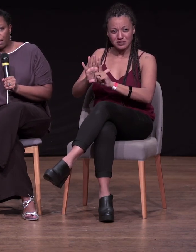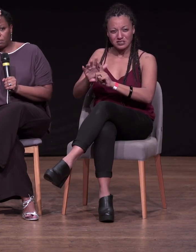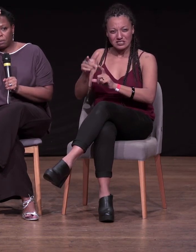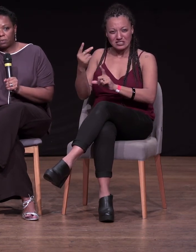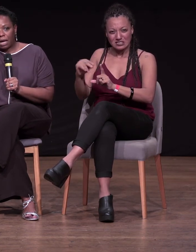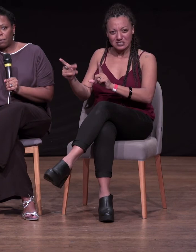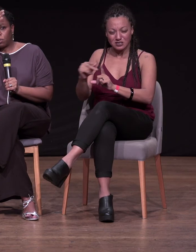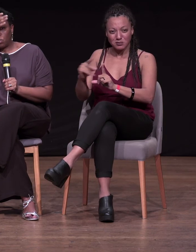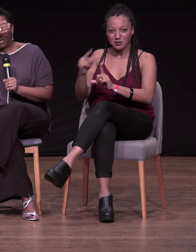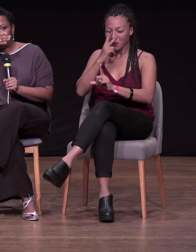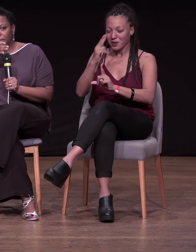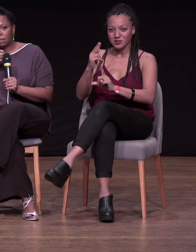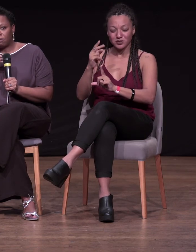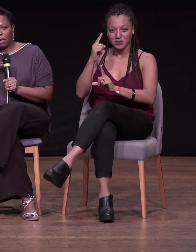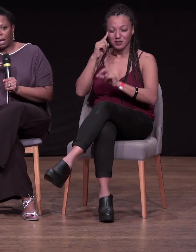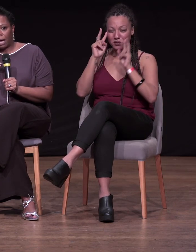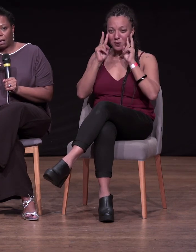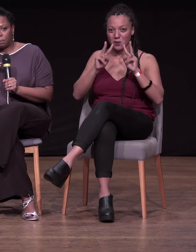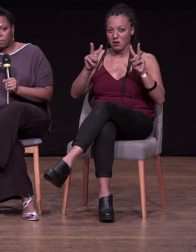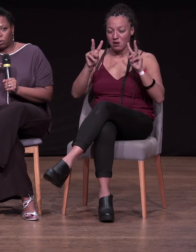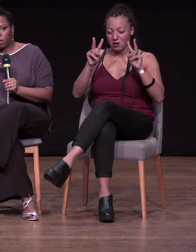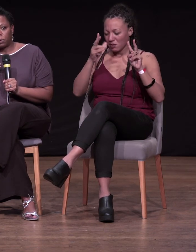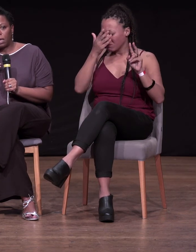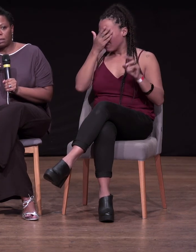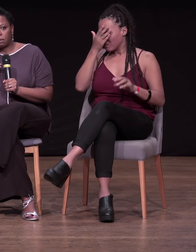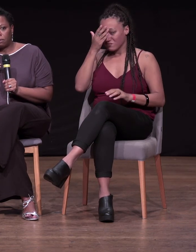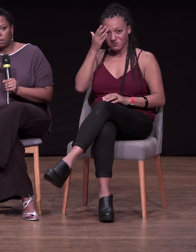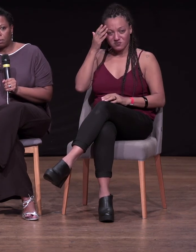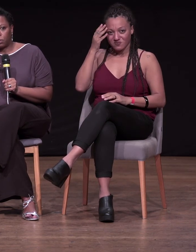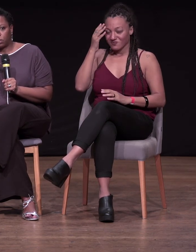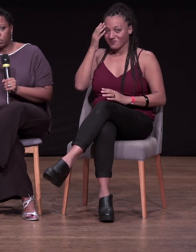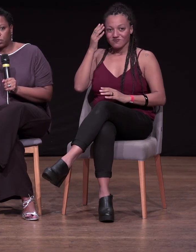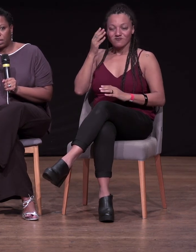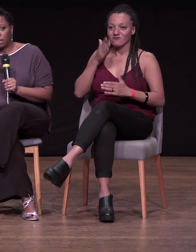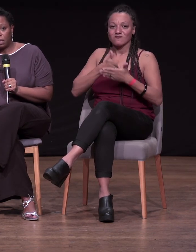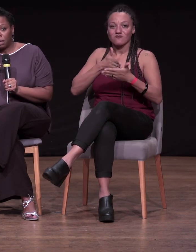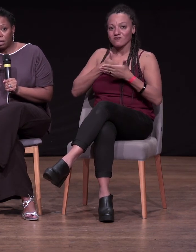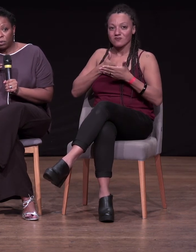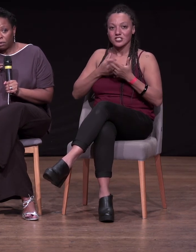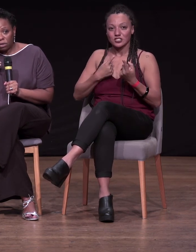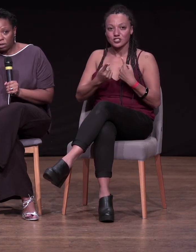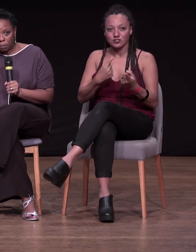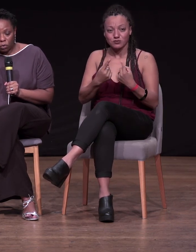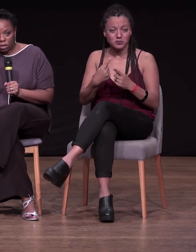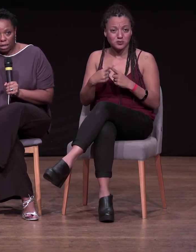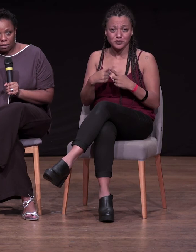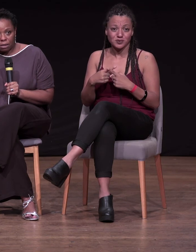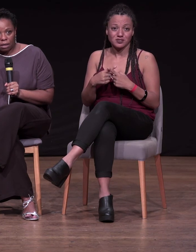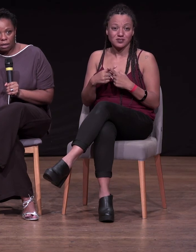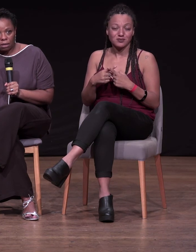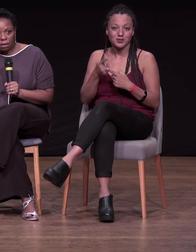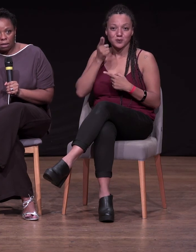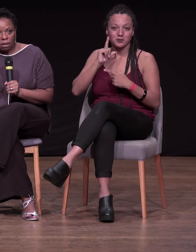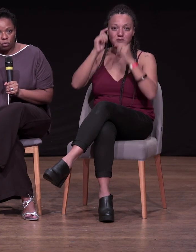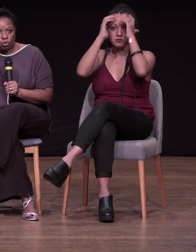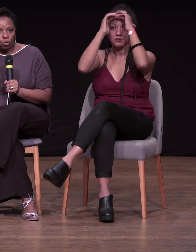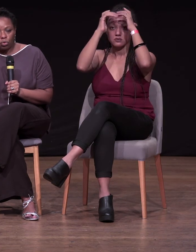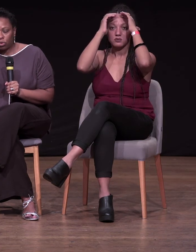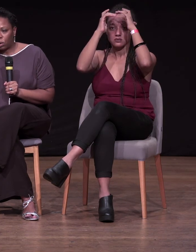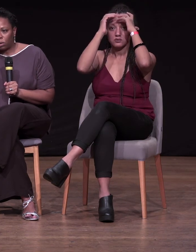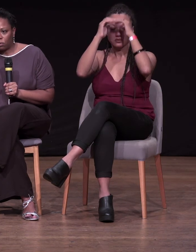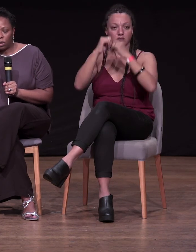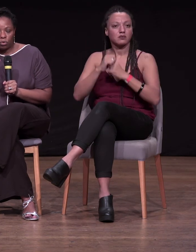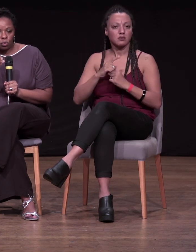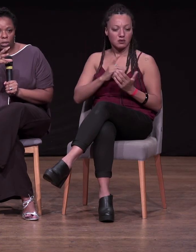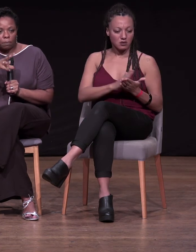por o olhar ia se velar para o que pudesse vir depois, porque você não processa, né? Tem o